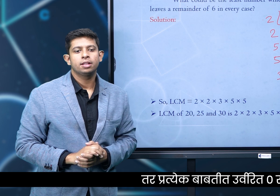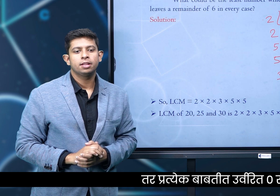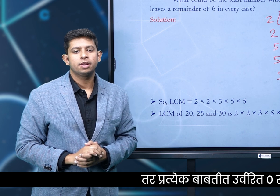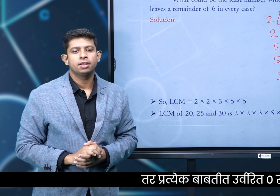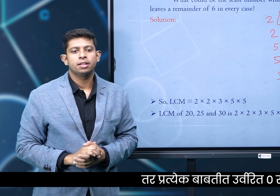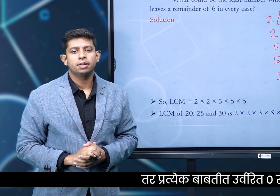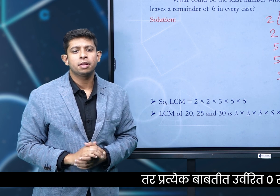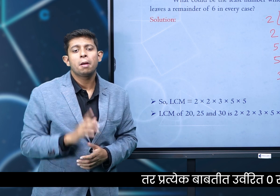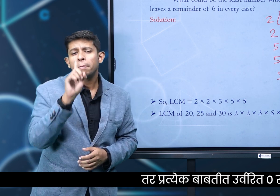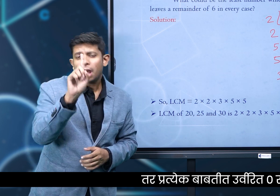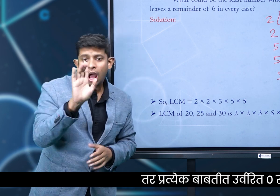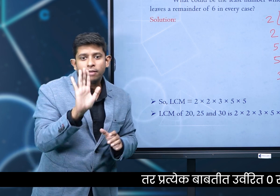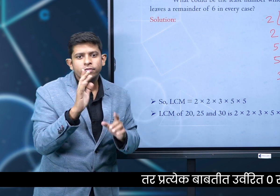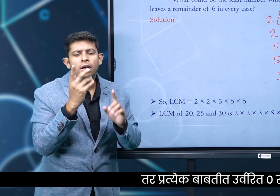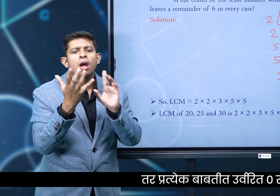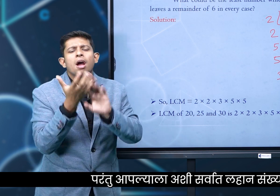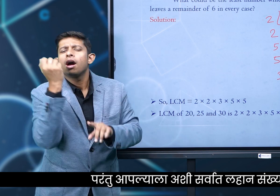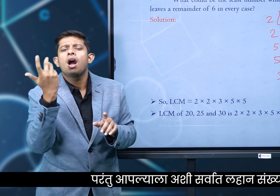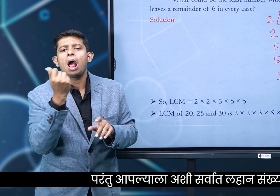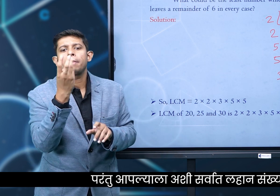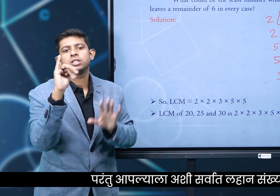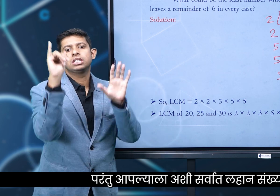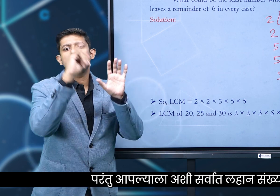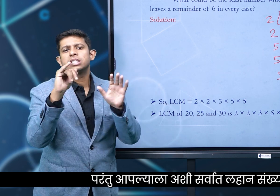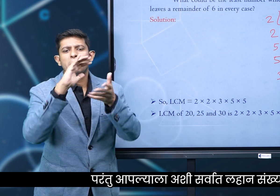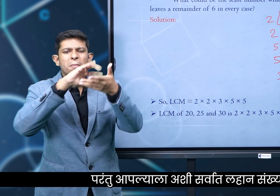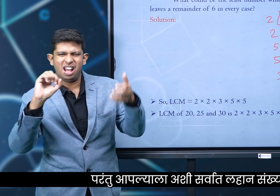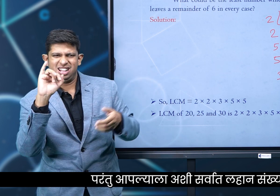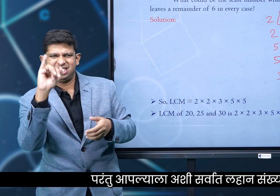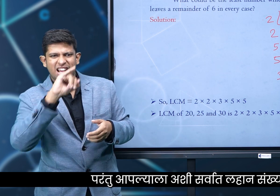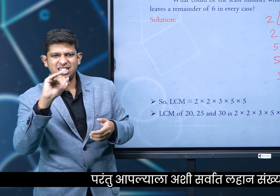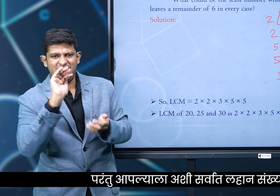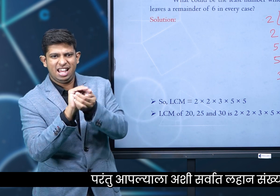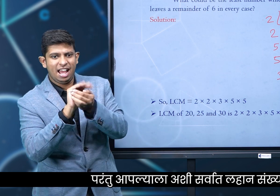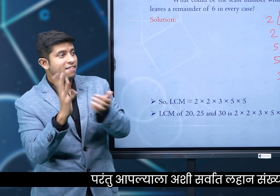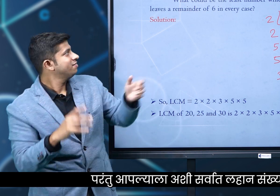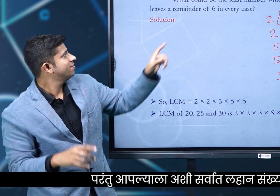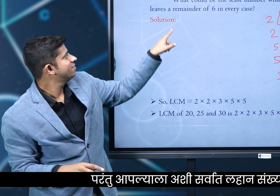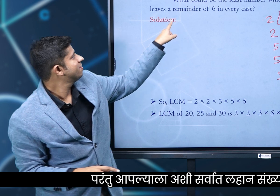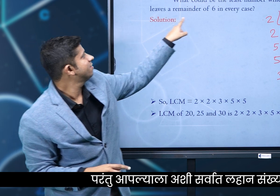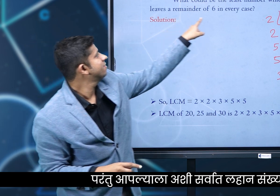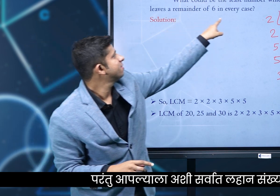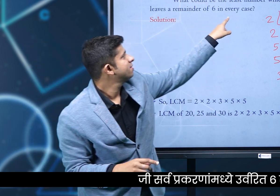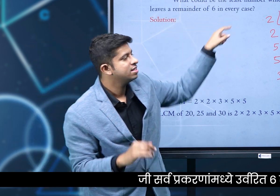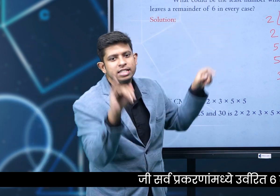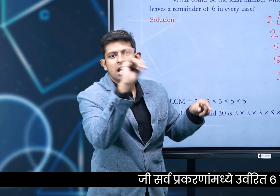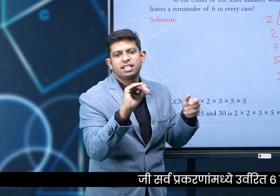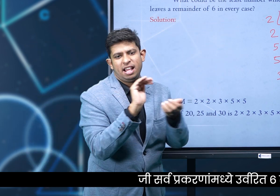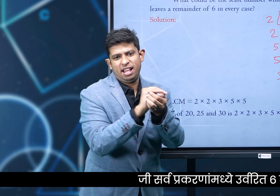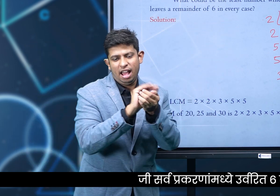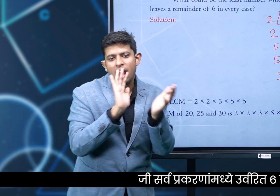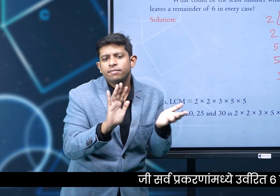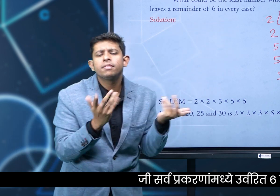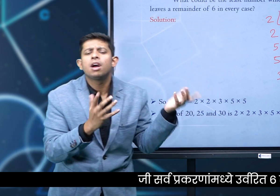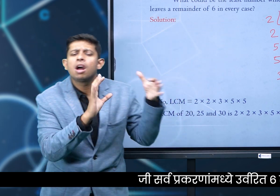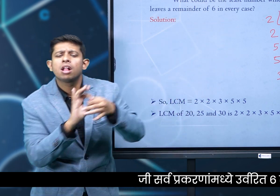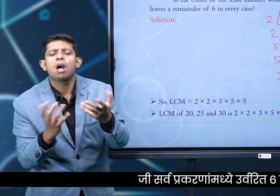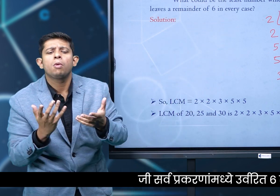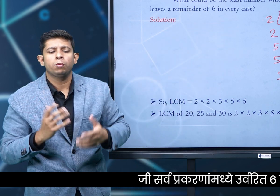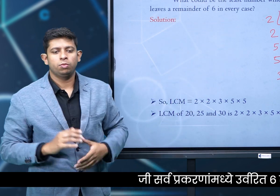बाबतीत उर्वरित 0 राहील. परंतु आपल्याला अशी सर्वात लहान संख्या शोधावी लागेल जी सर्व प्रकरणांमध्ये उर्वरित 6